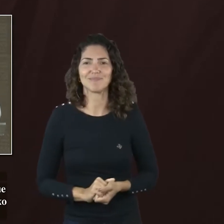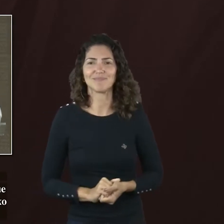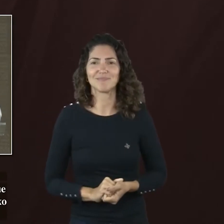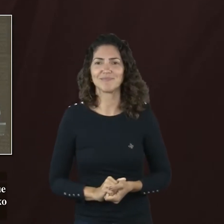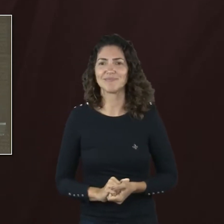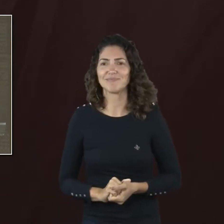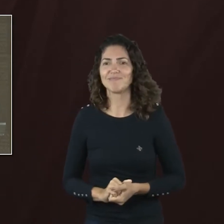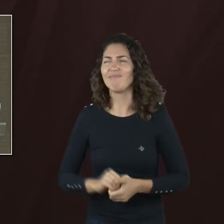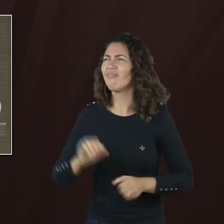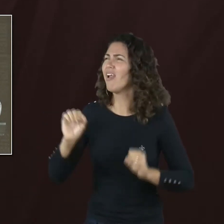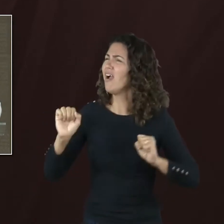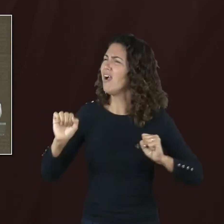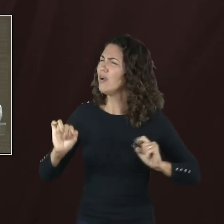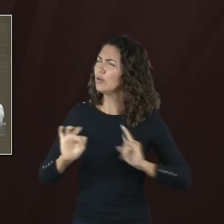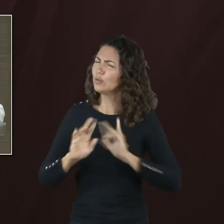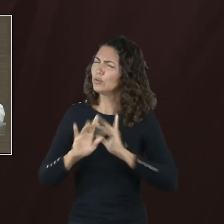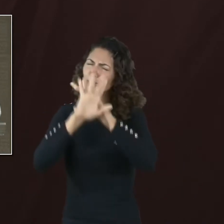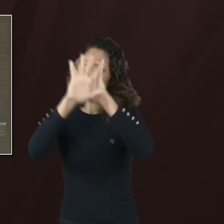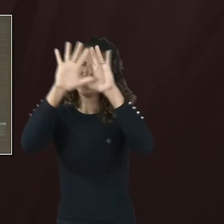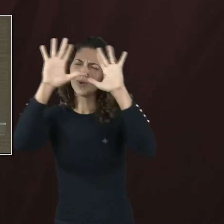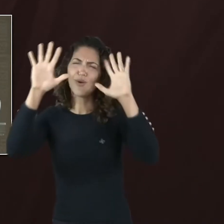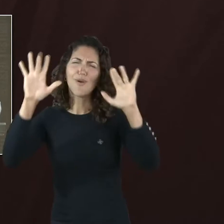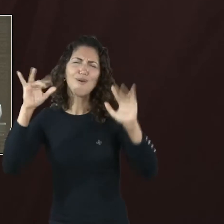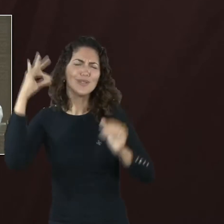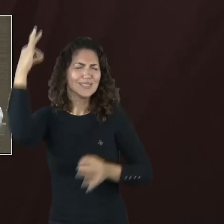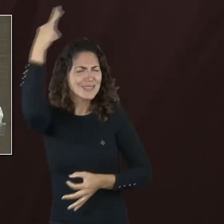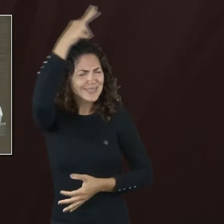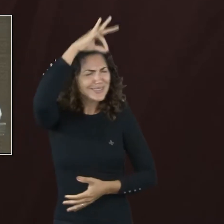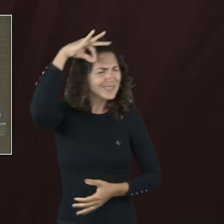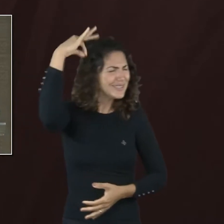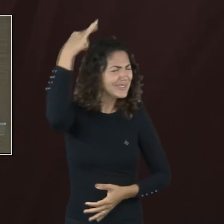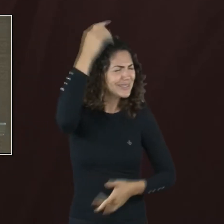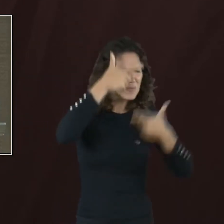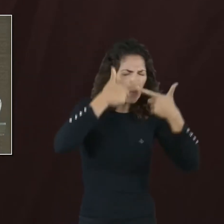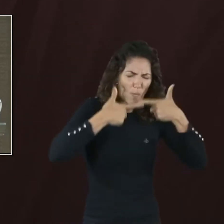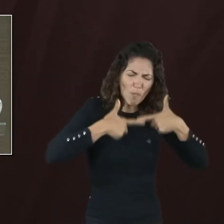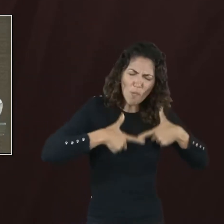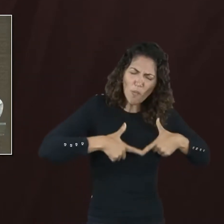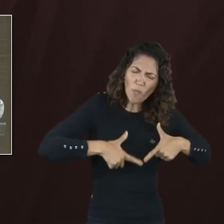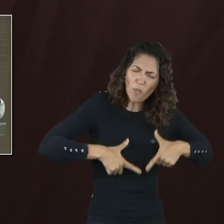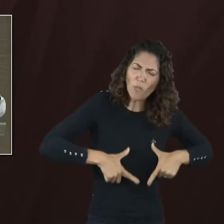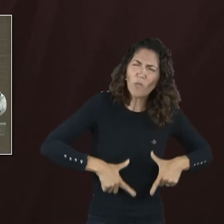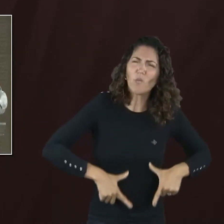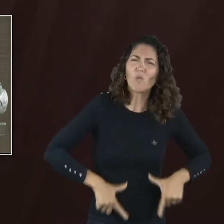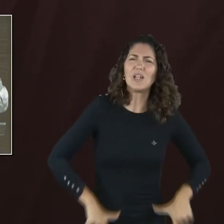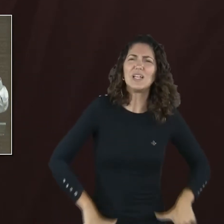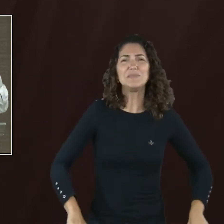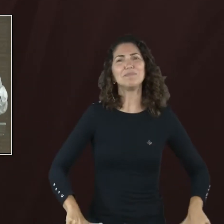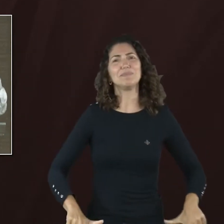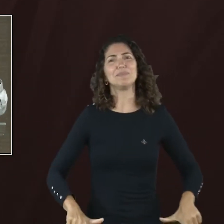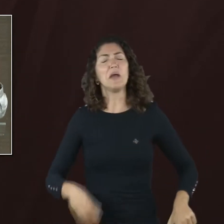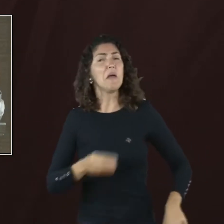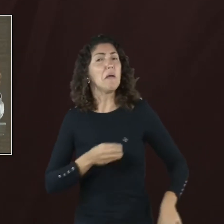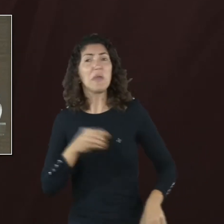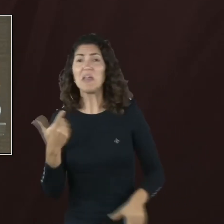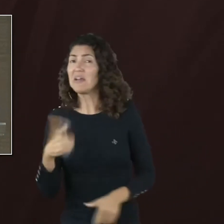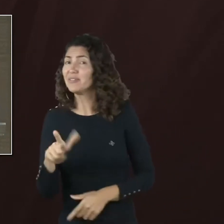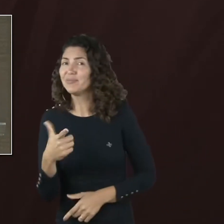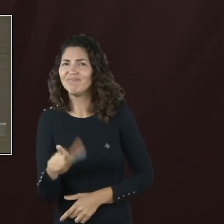santificando-a, purificando-a, tirando todas as rugas, todas as máculas, não é isso? E fazê-la uma